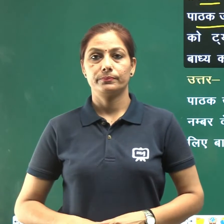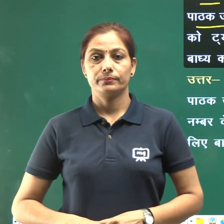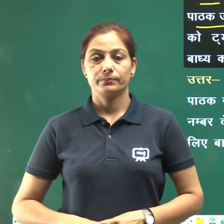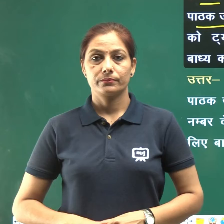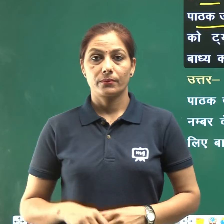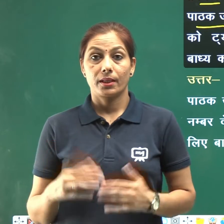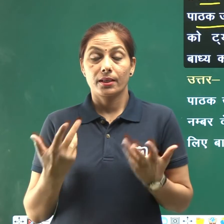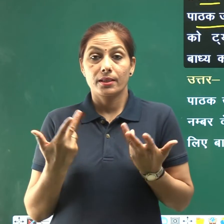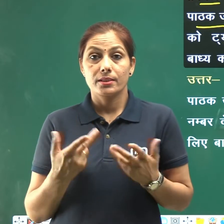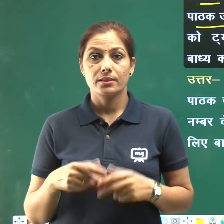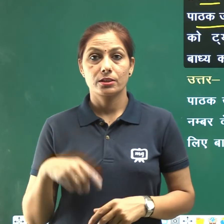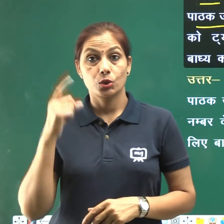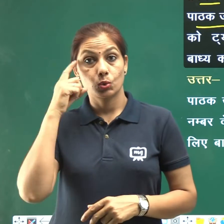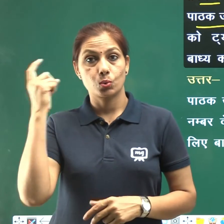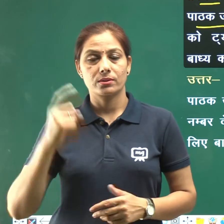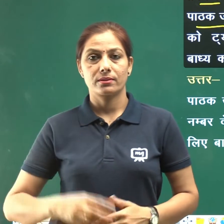किस युक्ति से